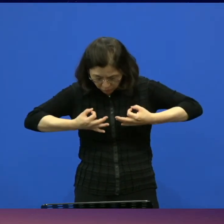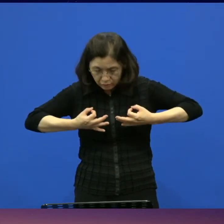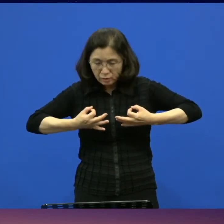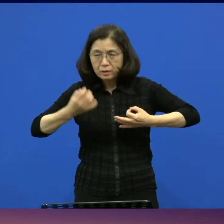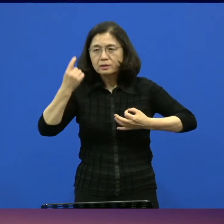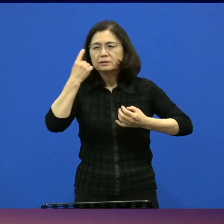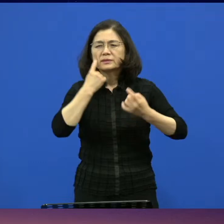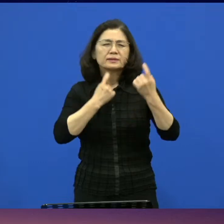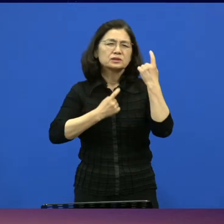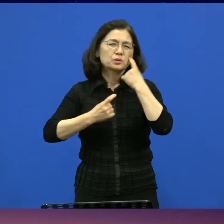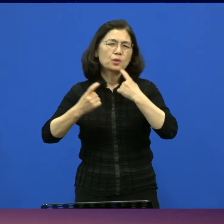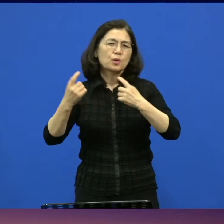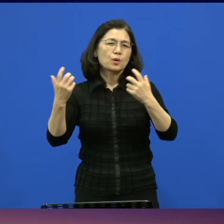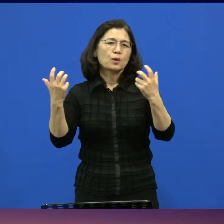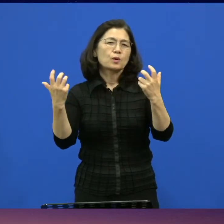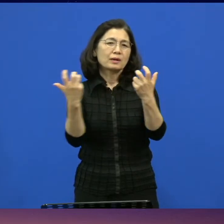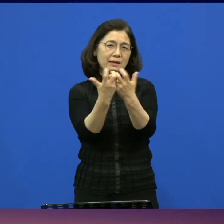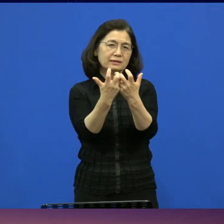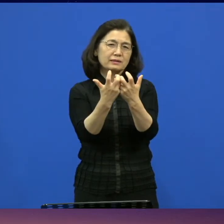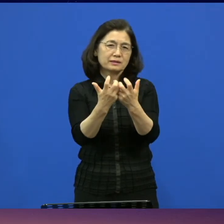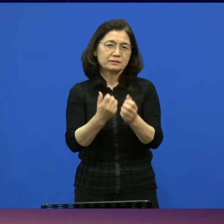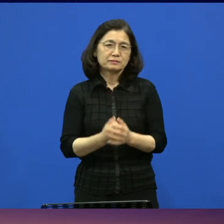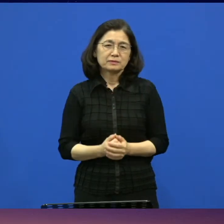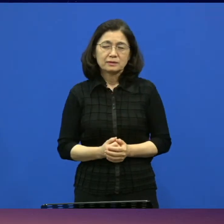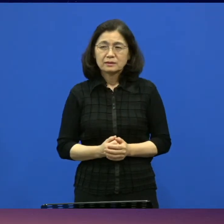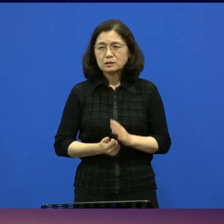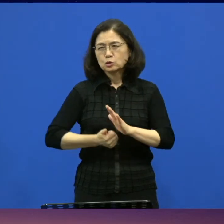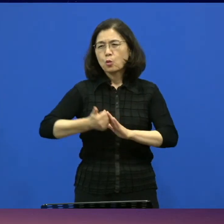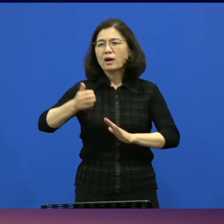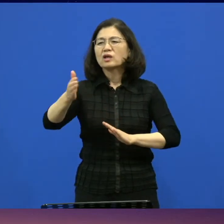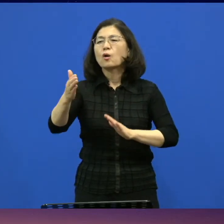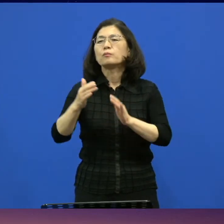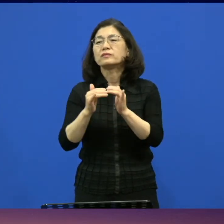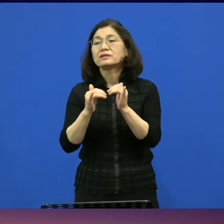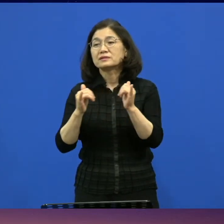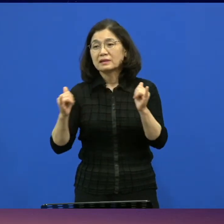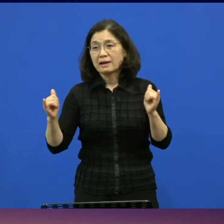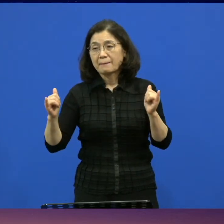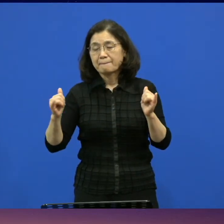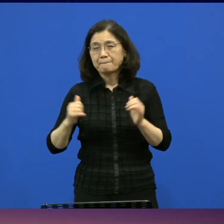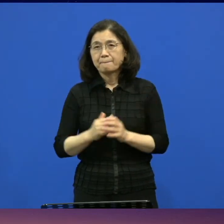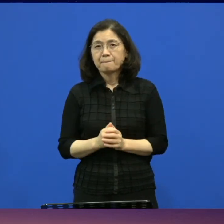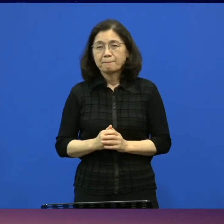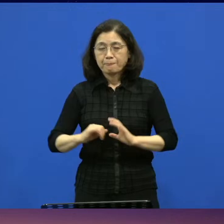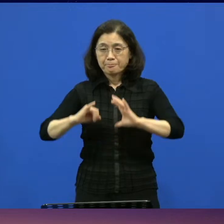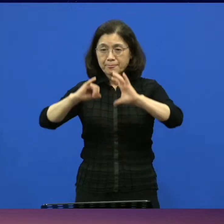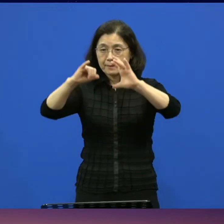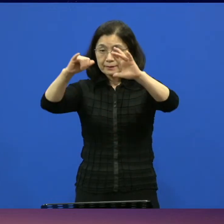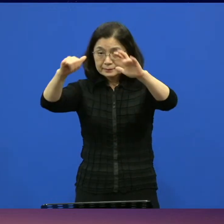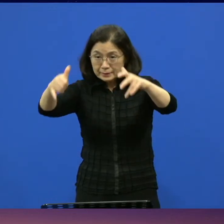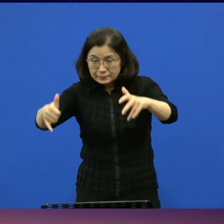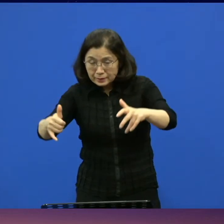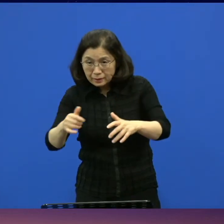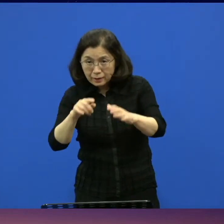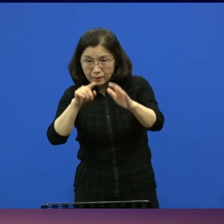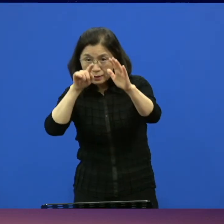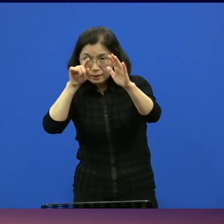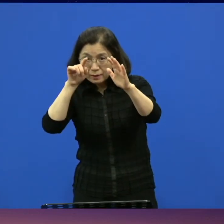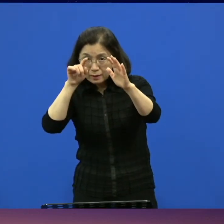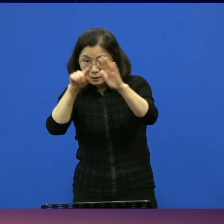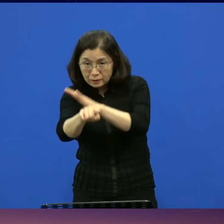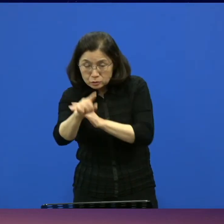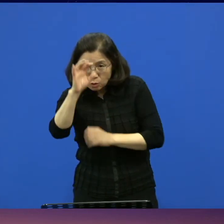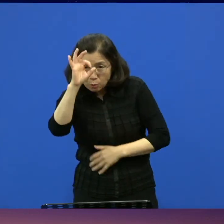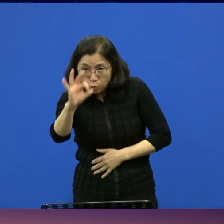여러분 세상에 진정한 소망이 없는 거거든요. 여러분. 세상 안에서 여러분 어디에 소망을 둘 수 있어요? 우리가 예수